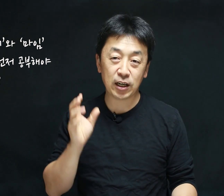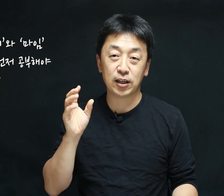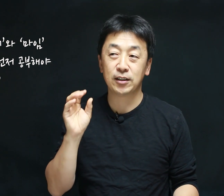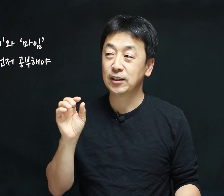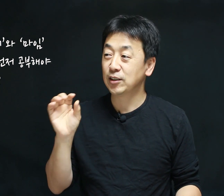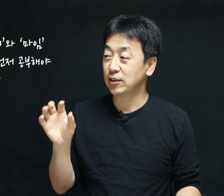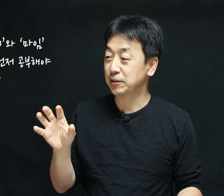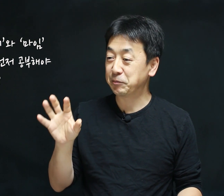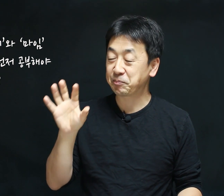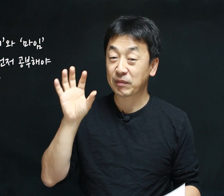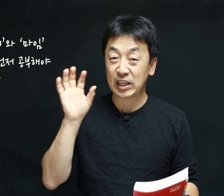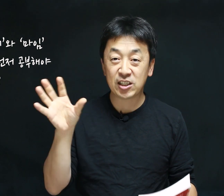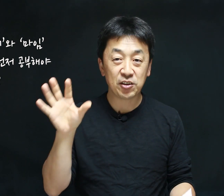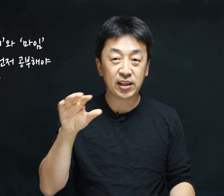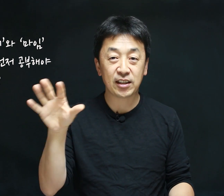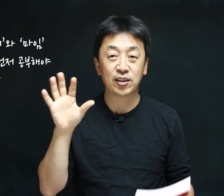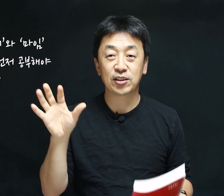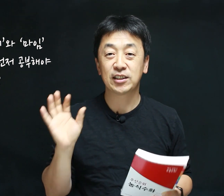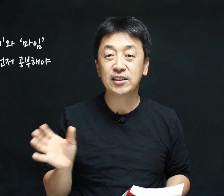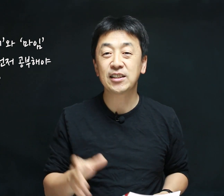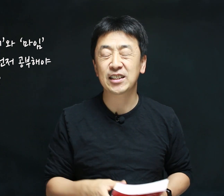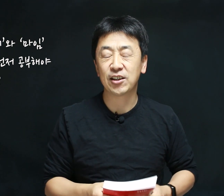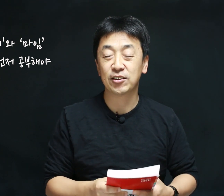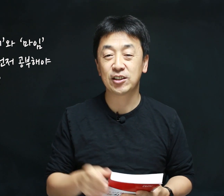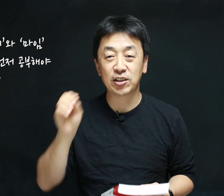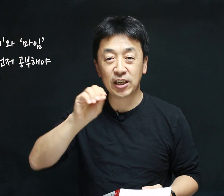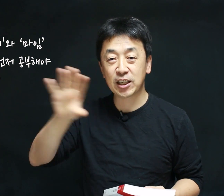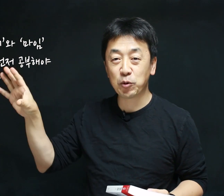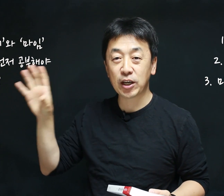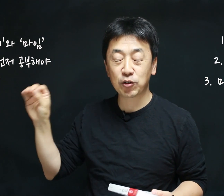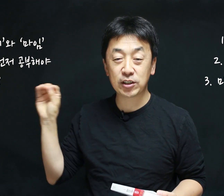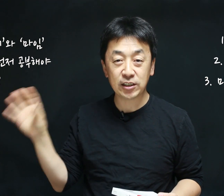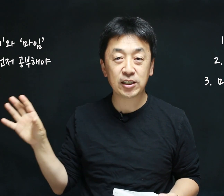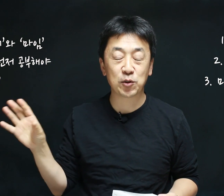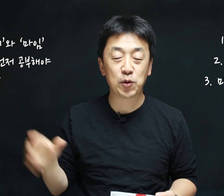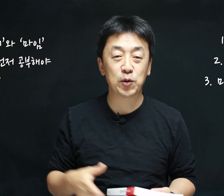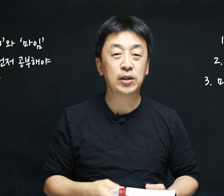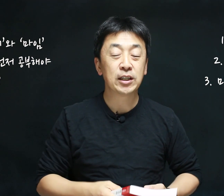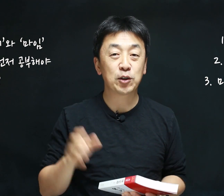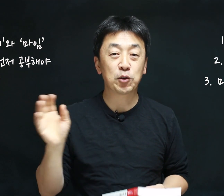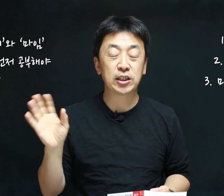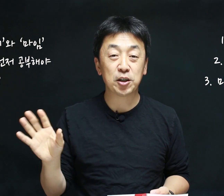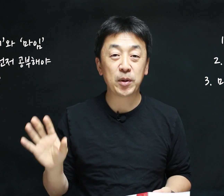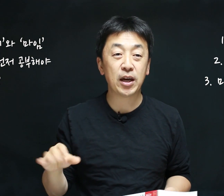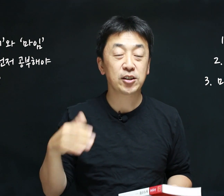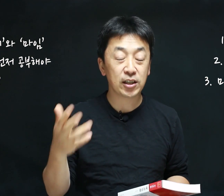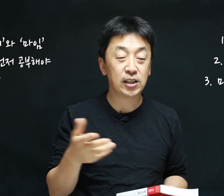우리가 2000개의 단어들을 끝내잖아요. 2000개의 기본 단어들을 끝내시고 그리고 그 다음에 하셔야 될